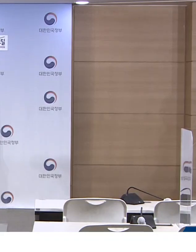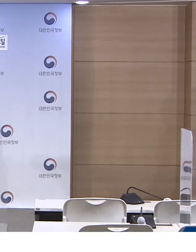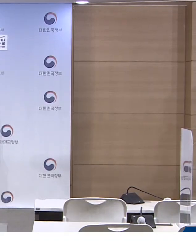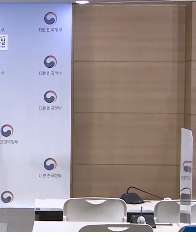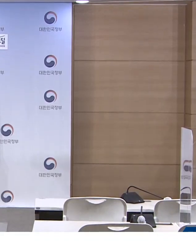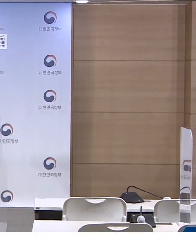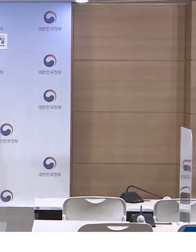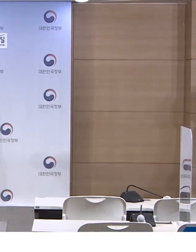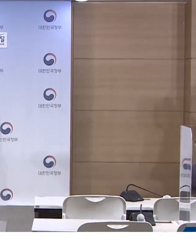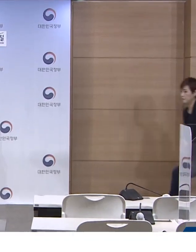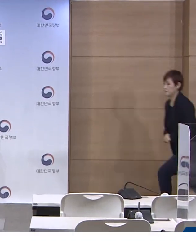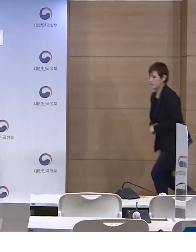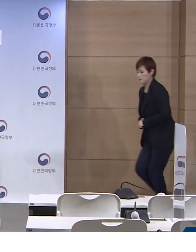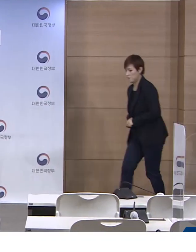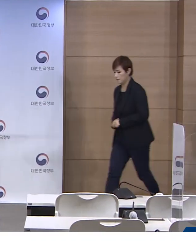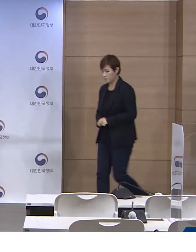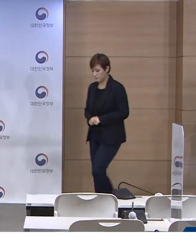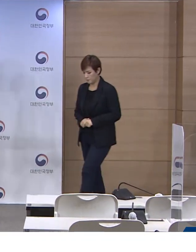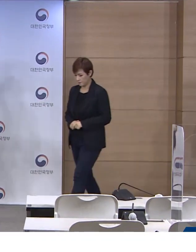아